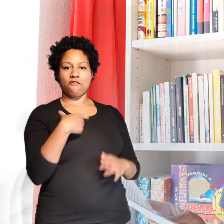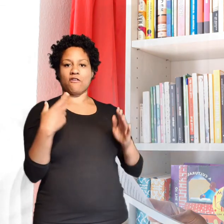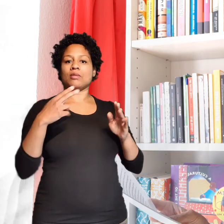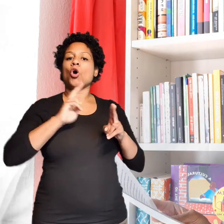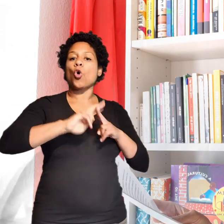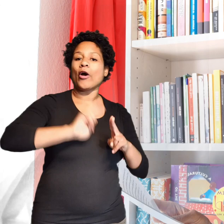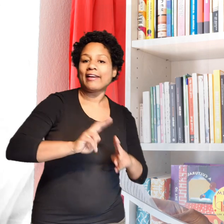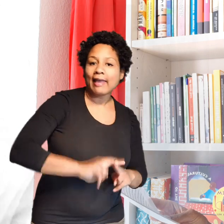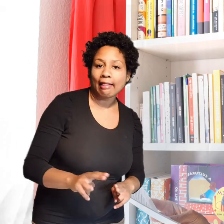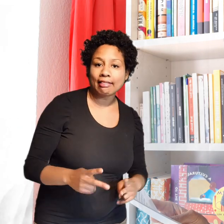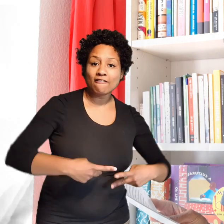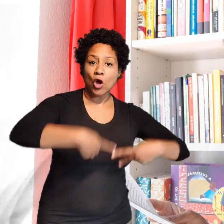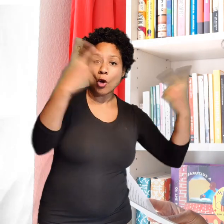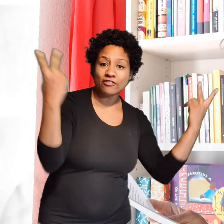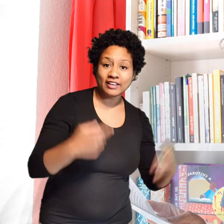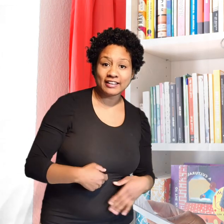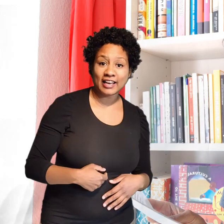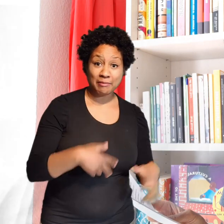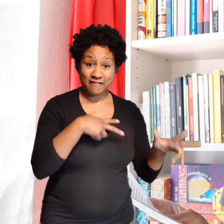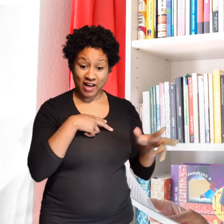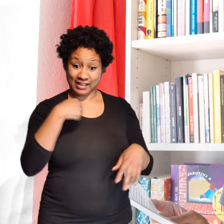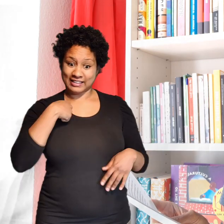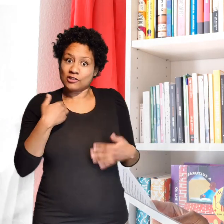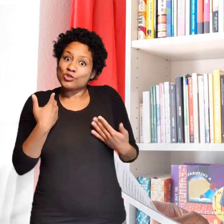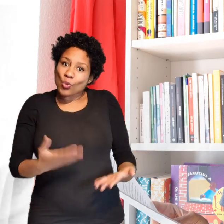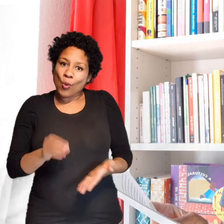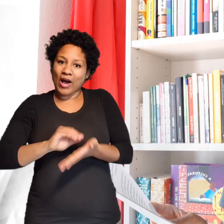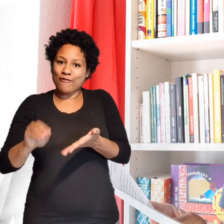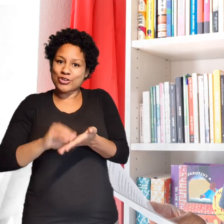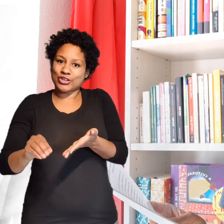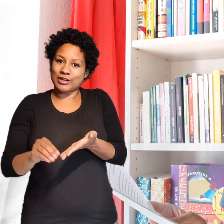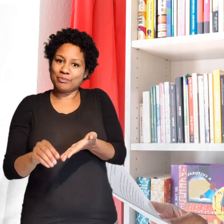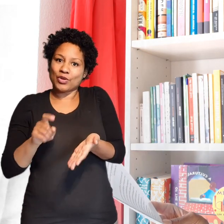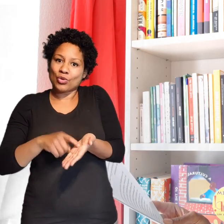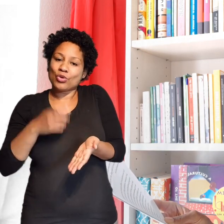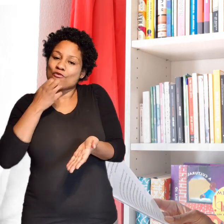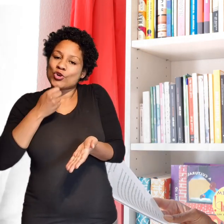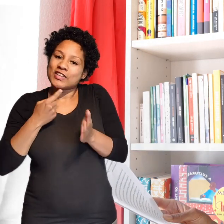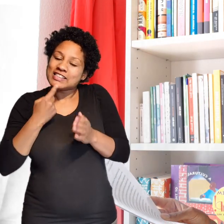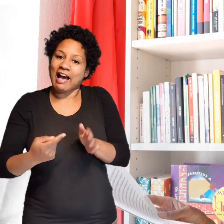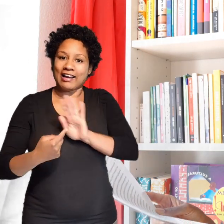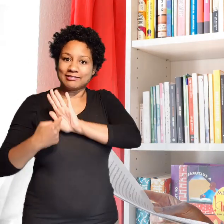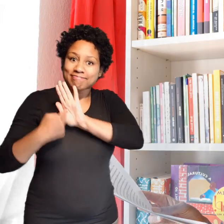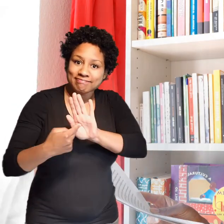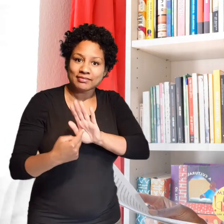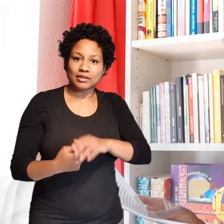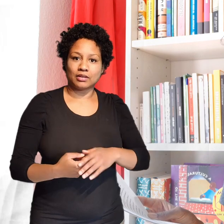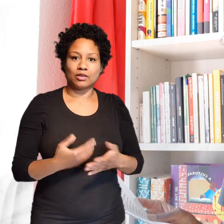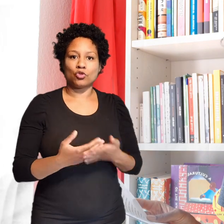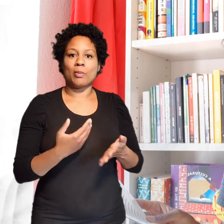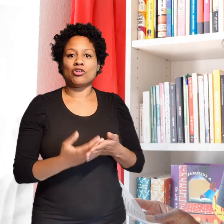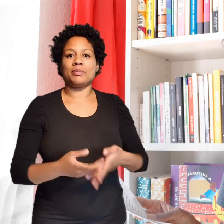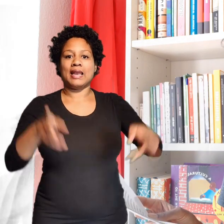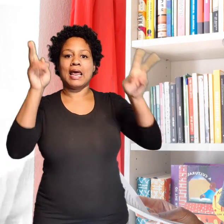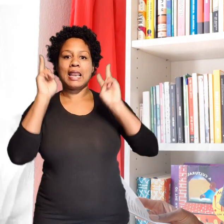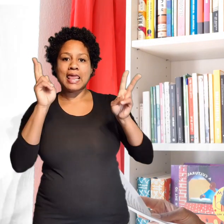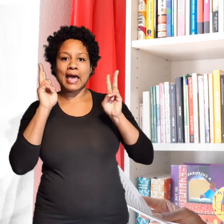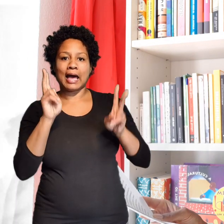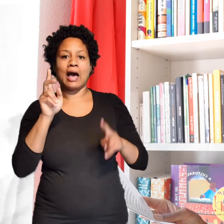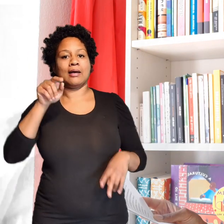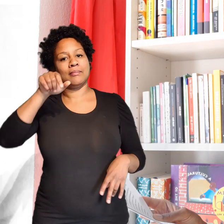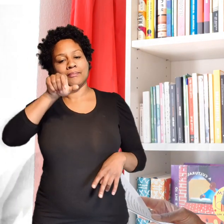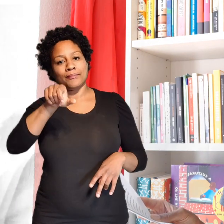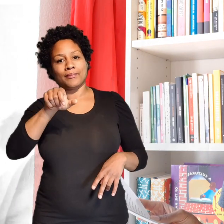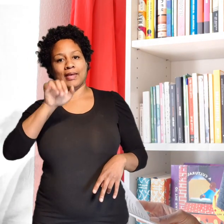veröffentlicht wurde, obwohl ich mit meiner gewählten Schreibweise etwas ganz anderes hatte ausdrucken wollen. LehrerInnen hat nicht die